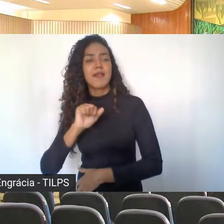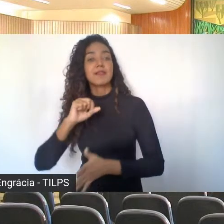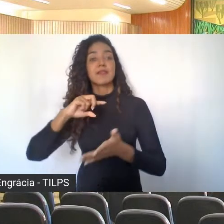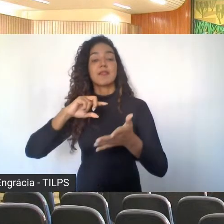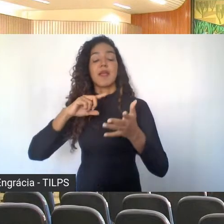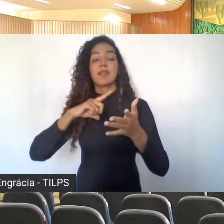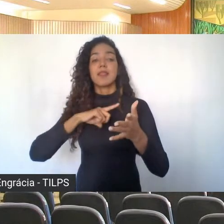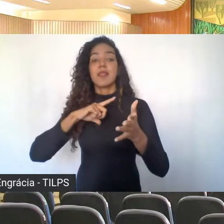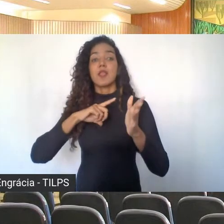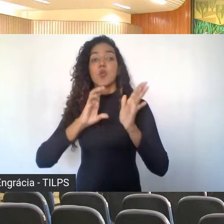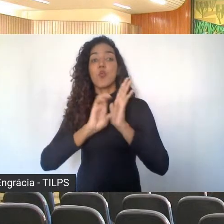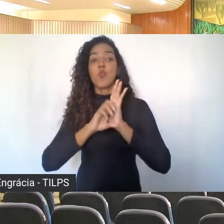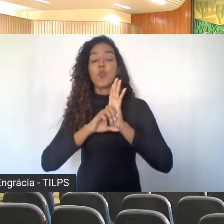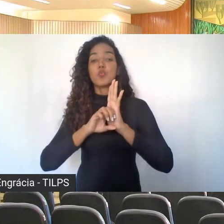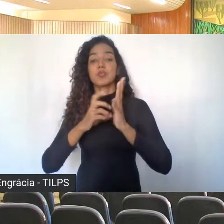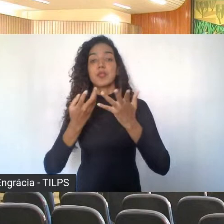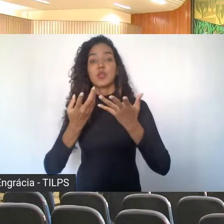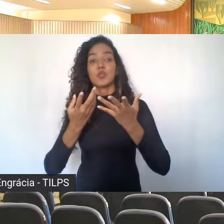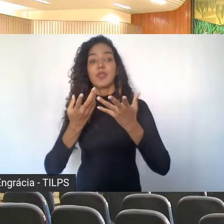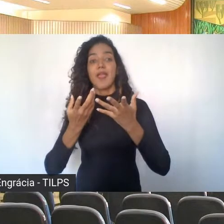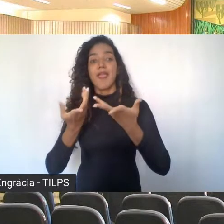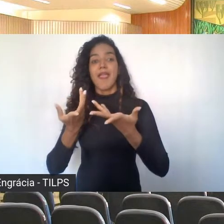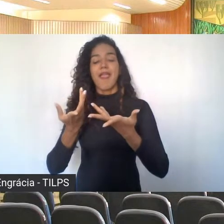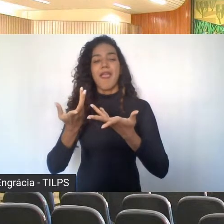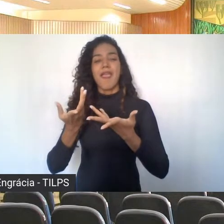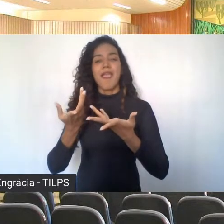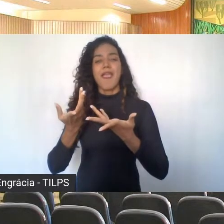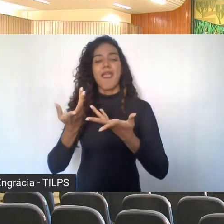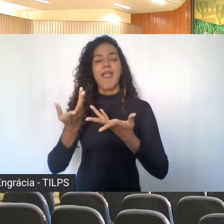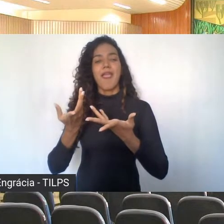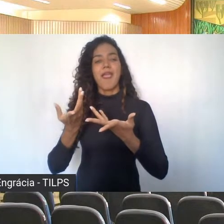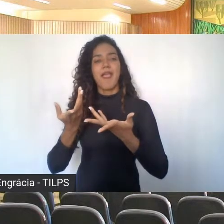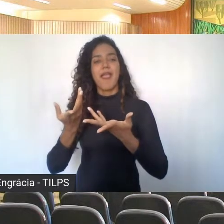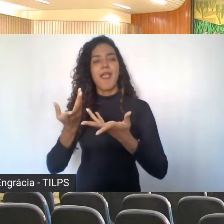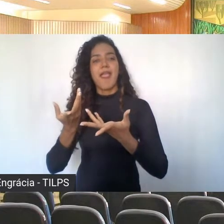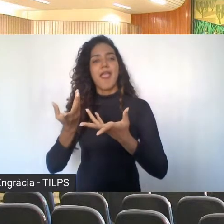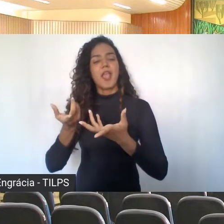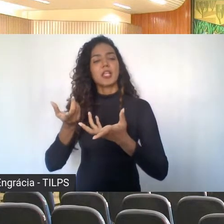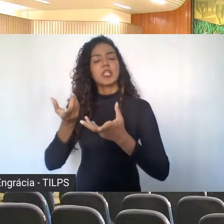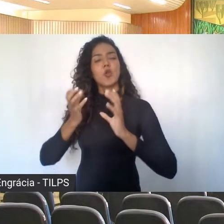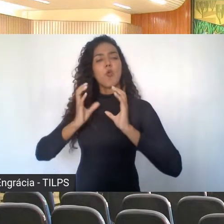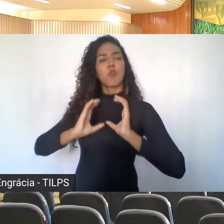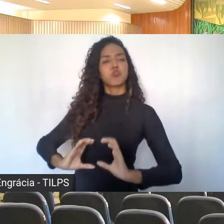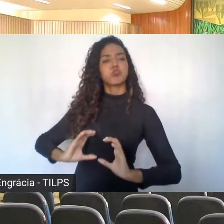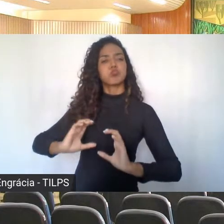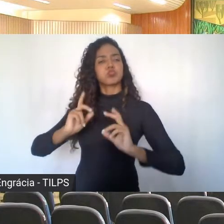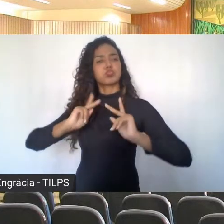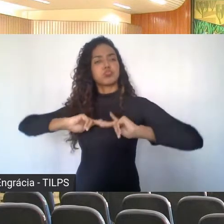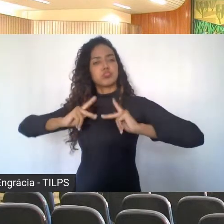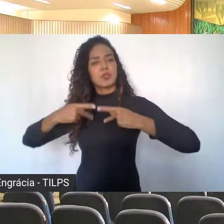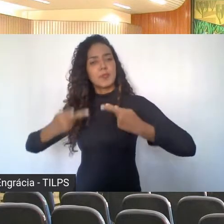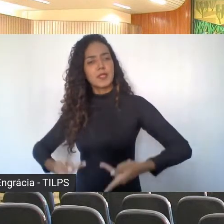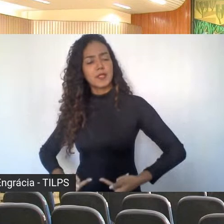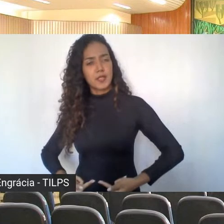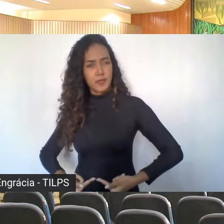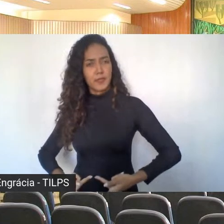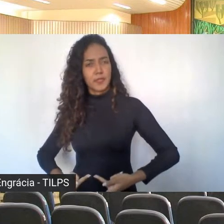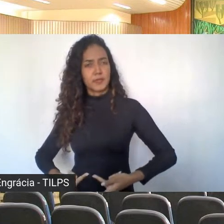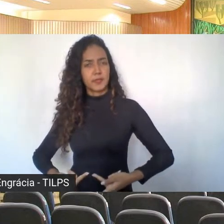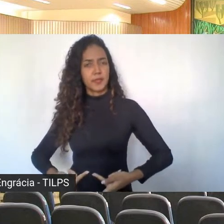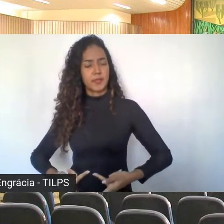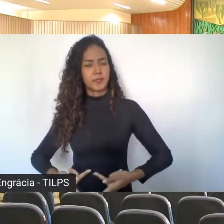que brota do solo da terra, mas essa que nasce das convenções humanas e essa que nasce